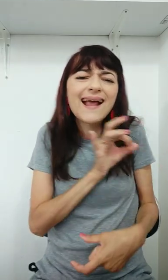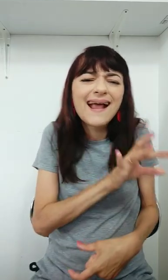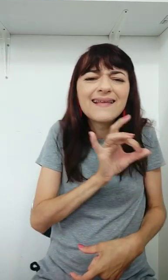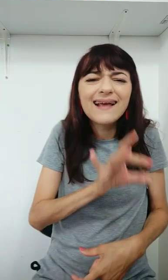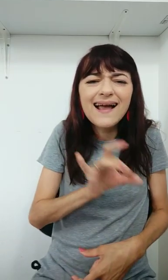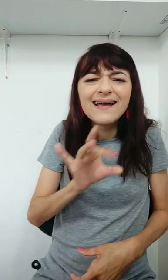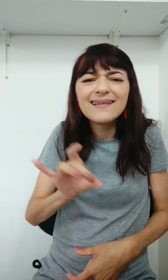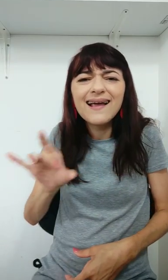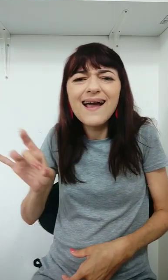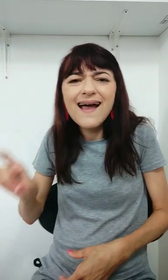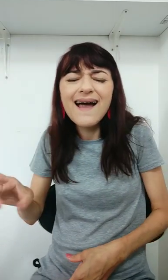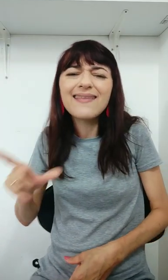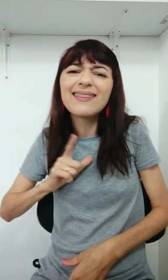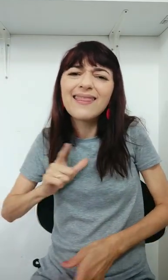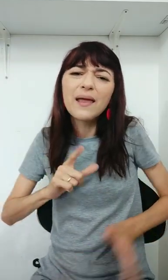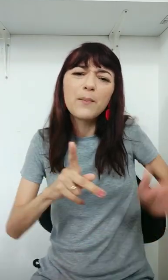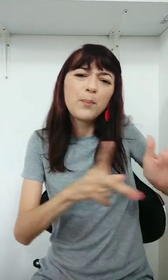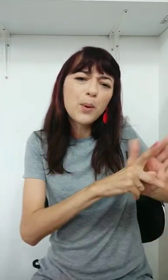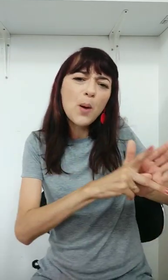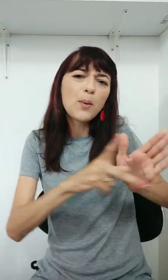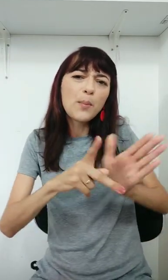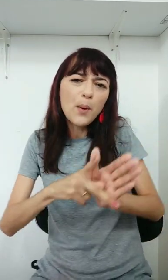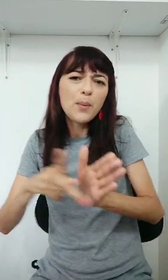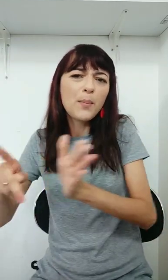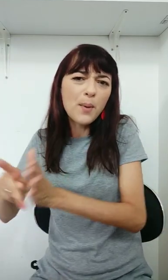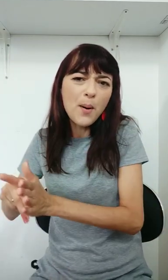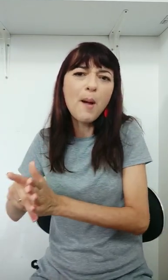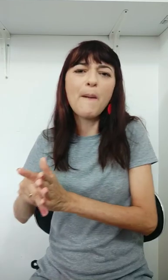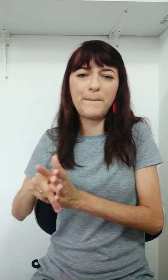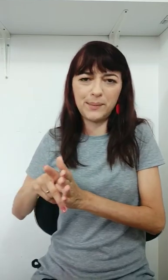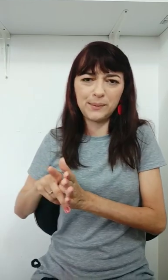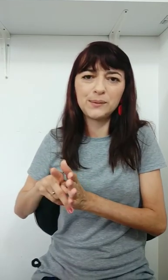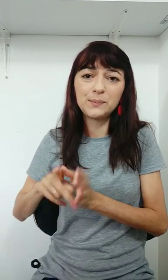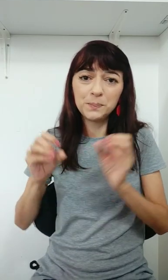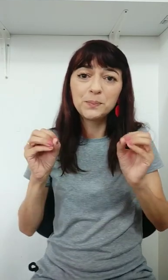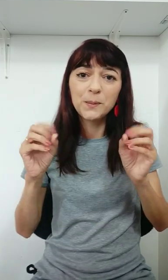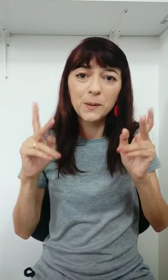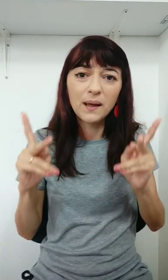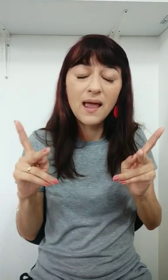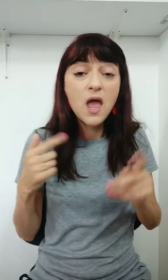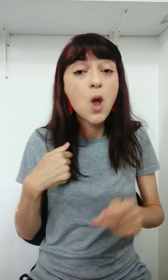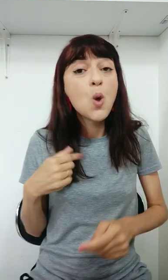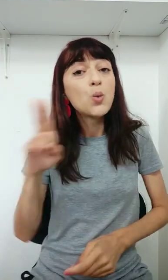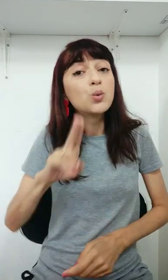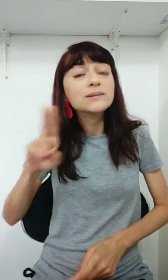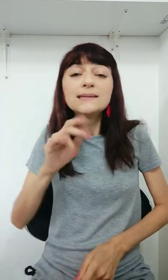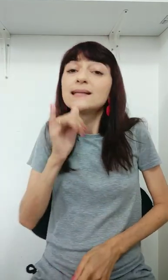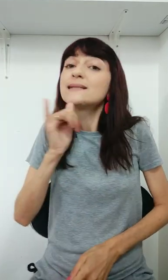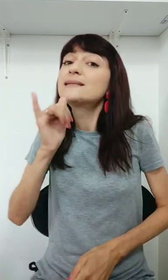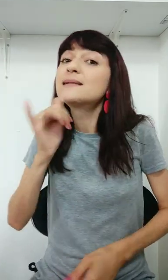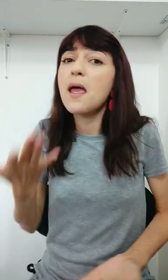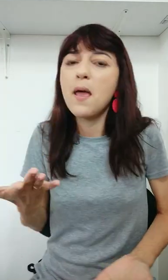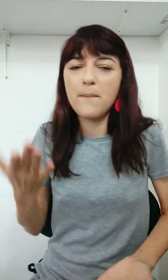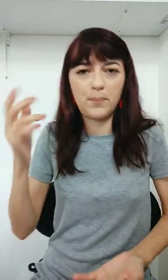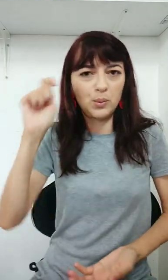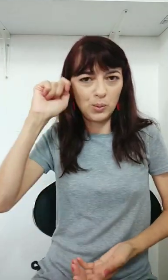grupos sociais, diversas minorias que a gente pode tratar quando a gente fala de identidade, de características sociais